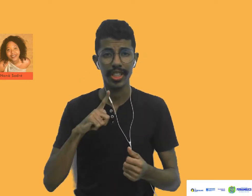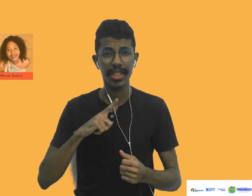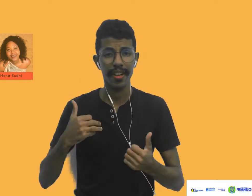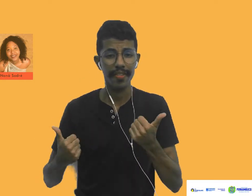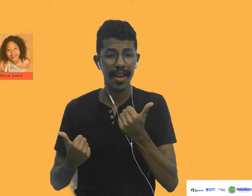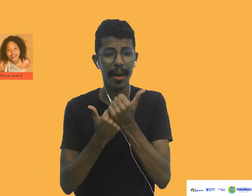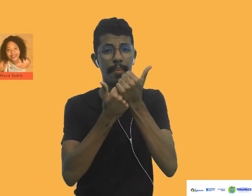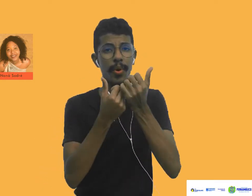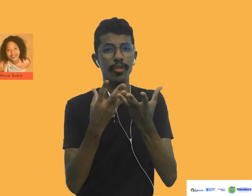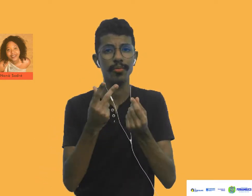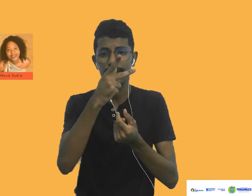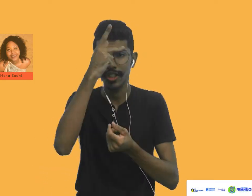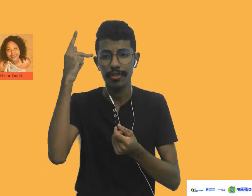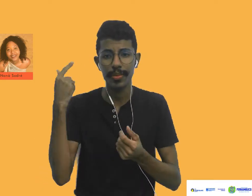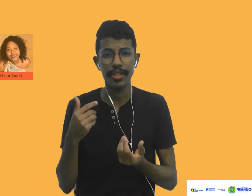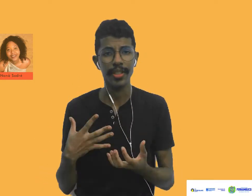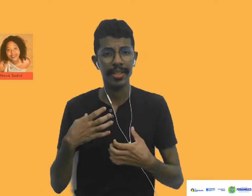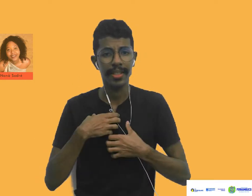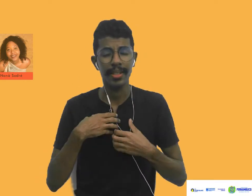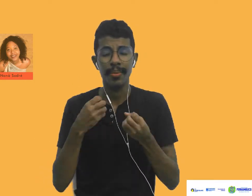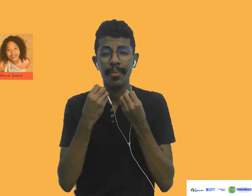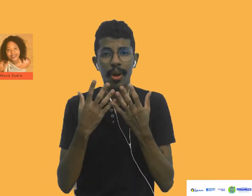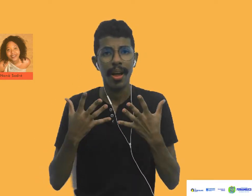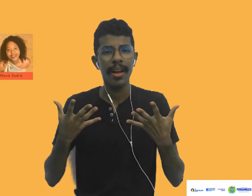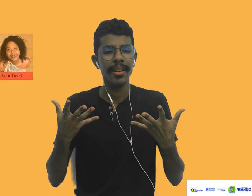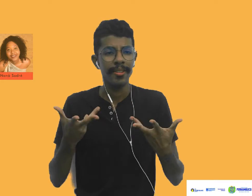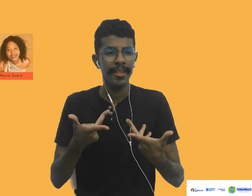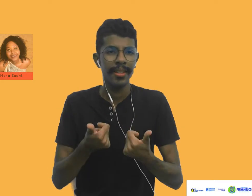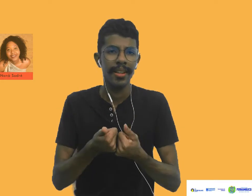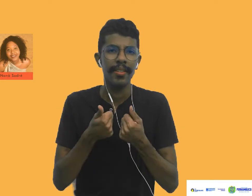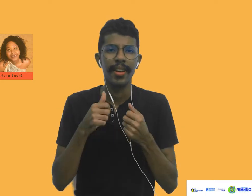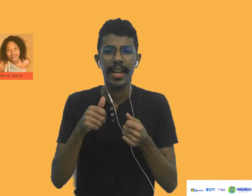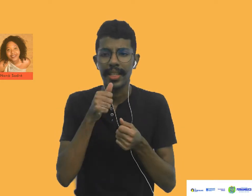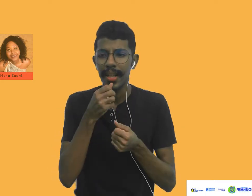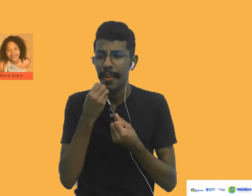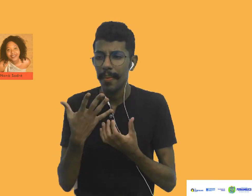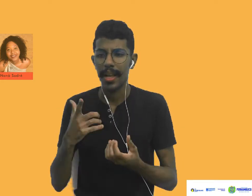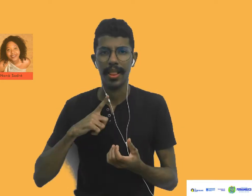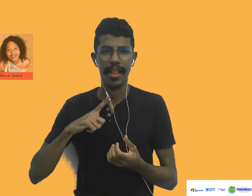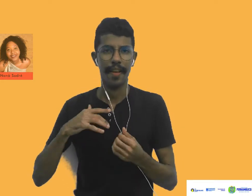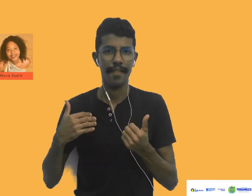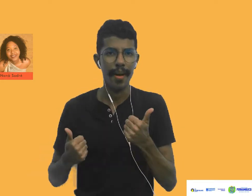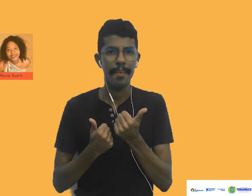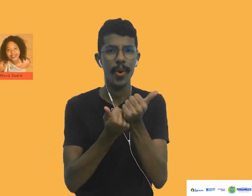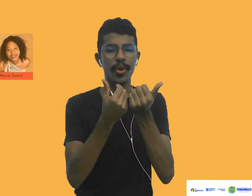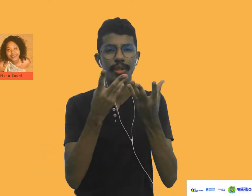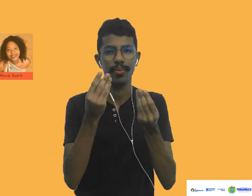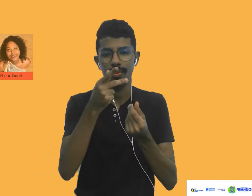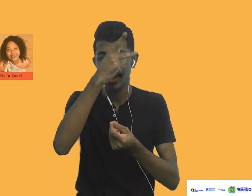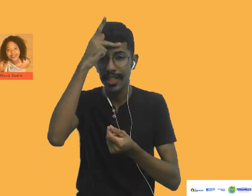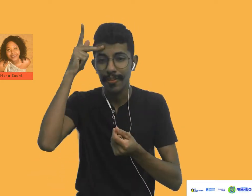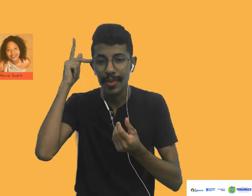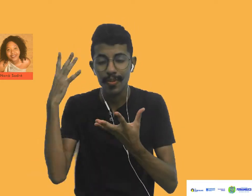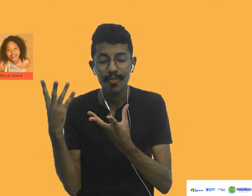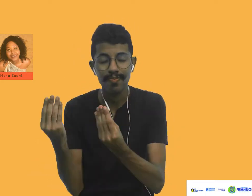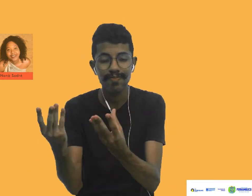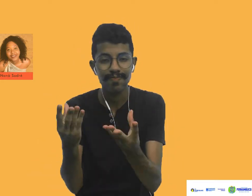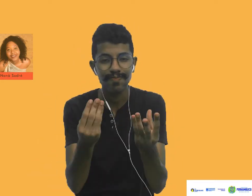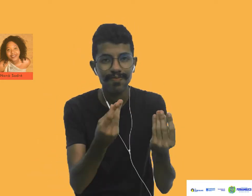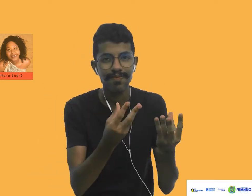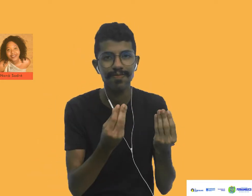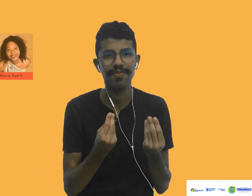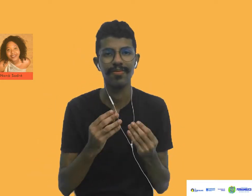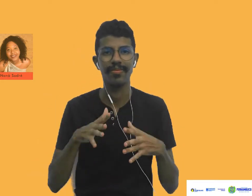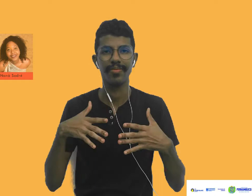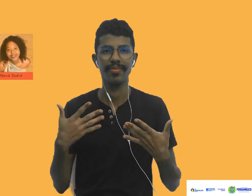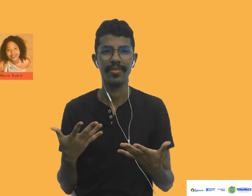ficamos, nossa, que maravilha, que bom que nós tivemos esse apoio, né, de muita gente, de muita gente. E isso é uma coisa que